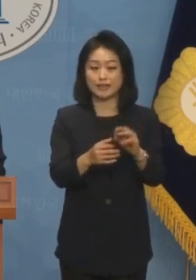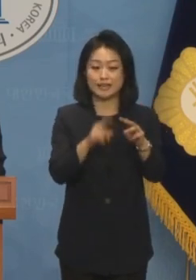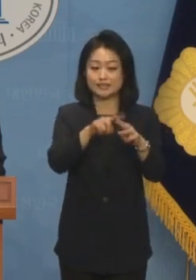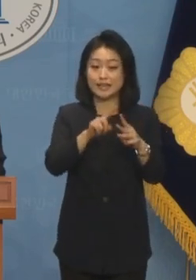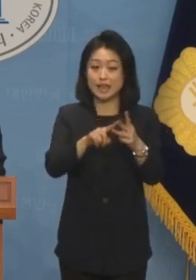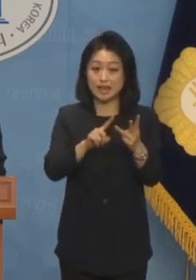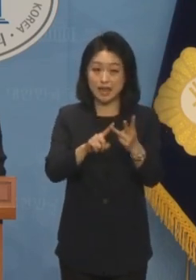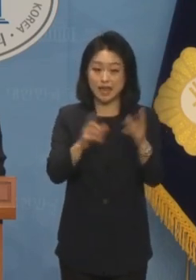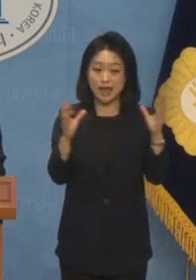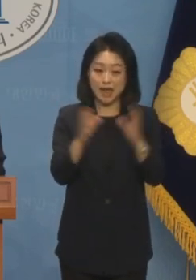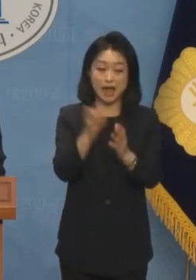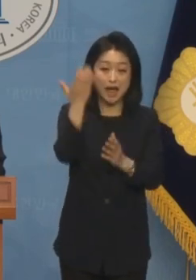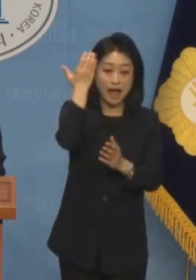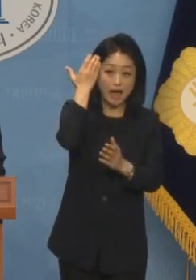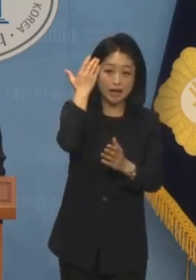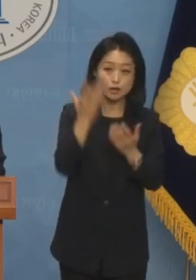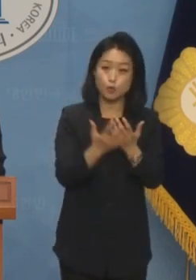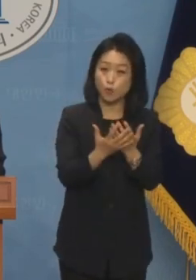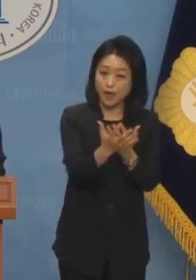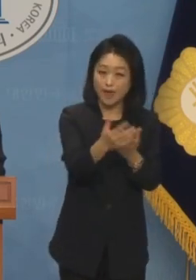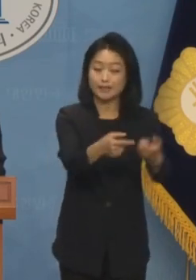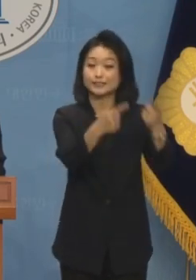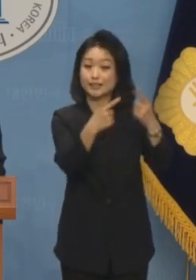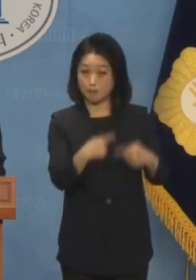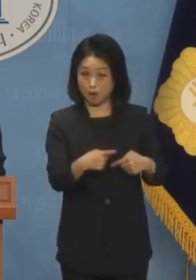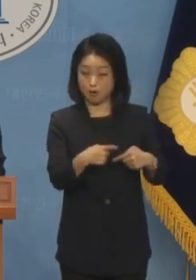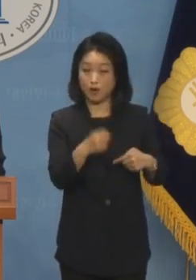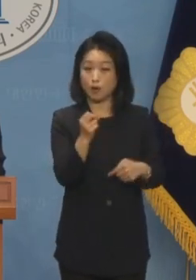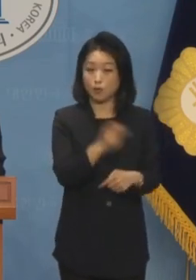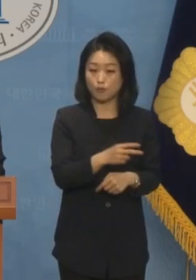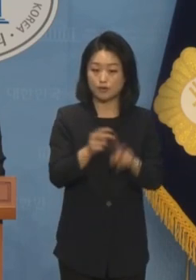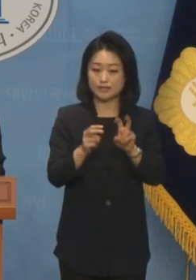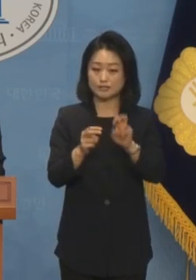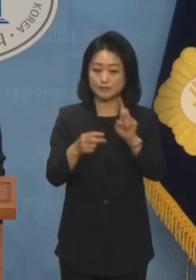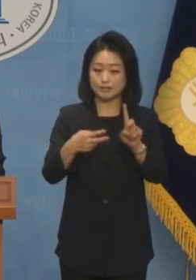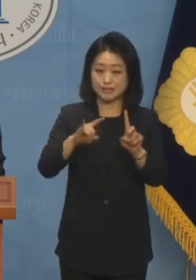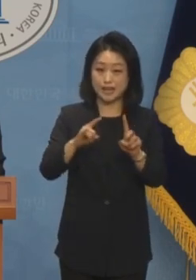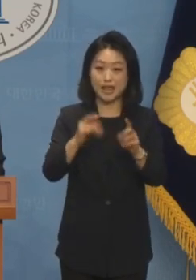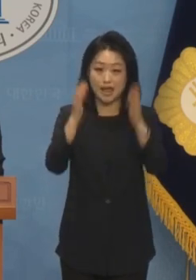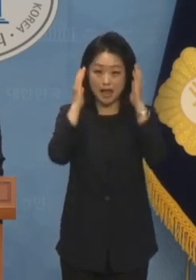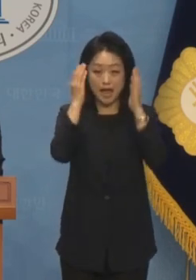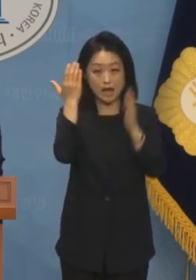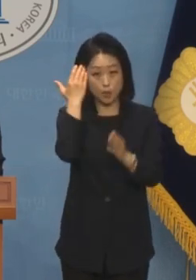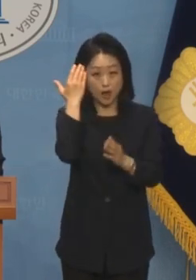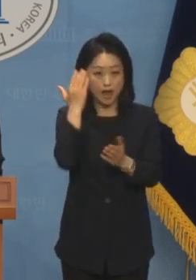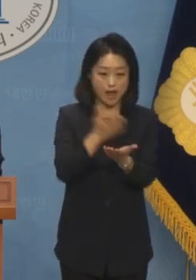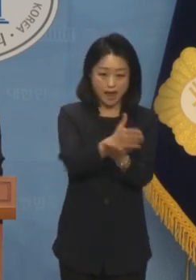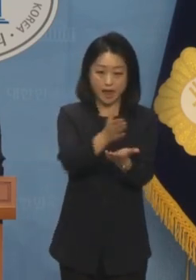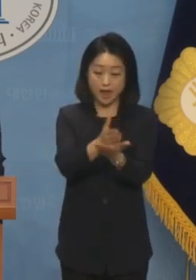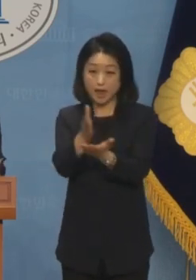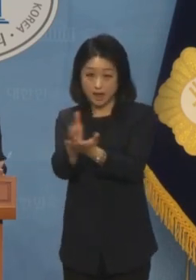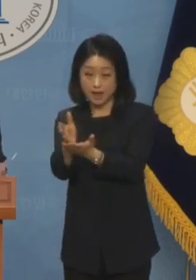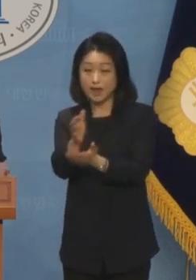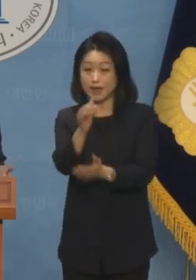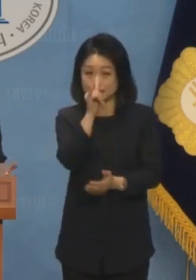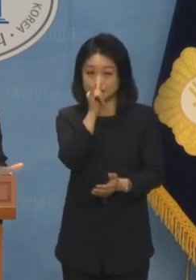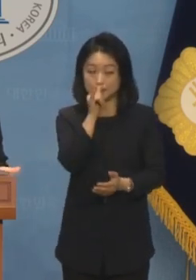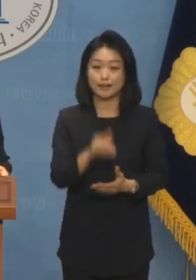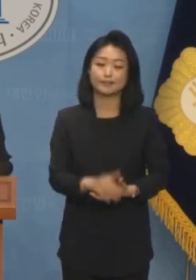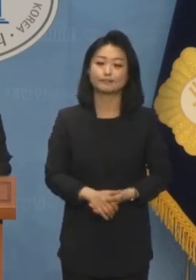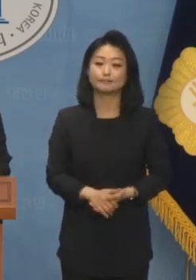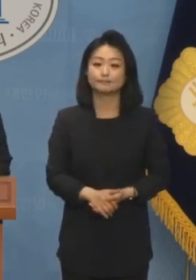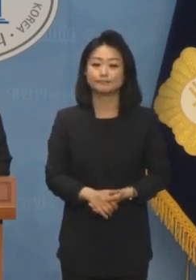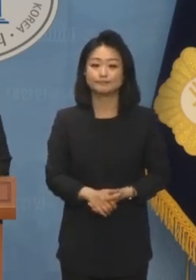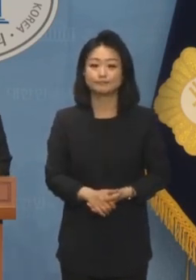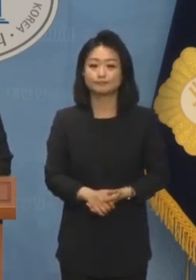공동 참여하는 기획 세션 그리고 21개 학회별 개별 세션으로 운영될 예정입니다.